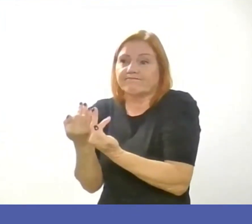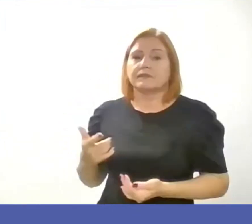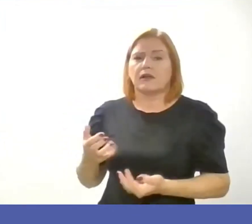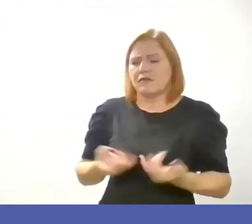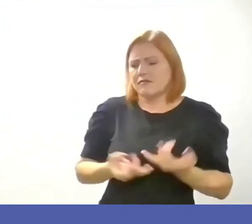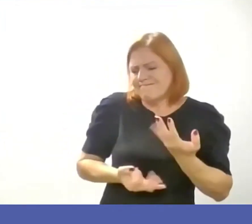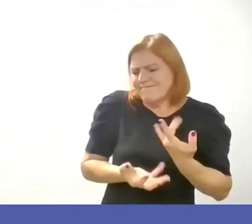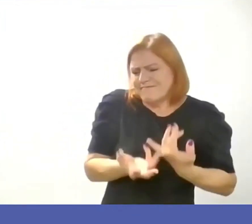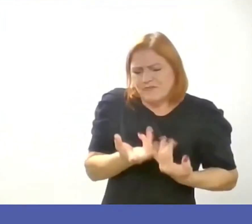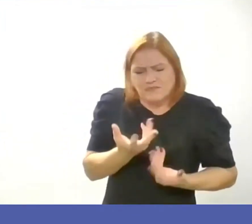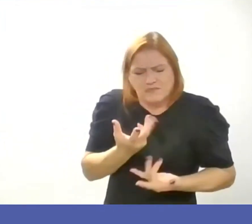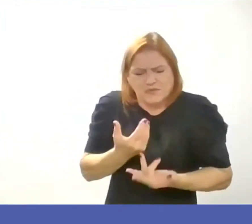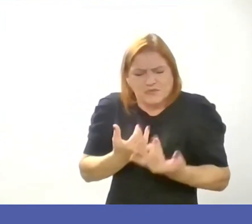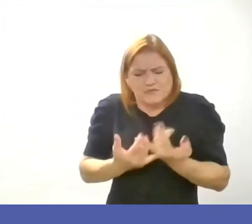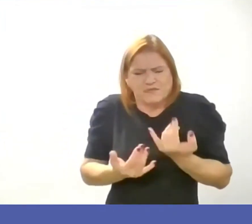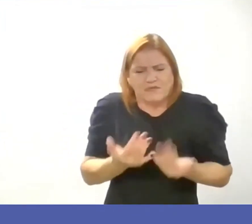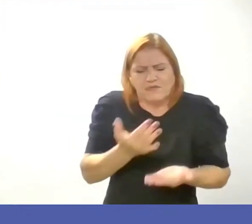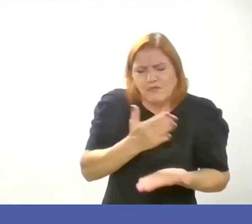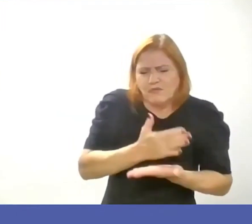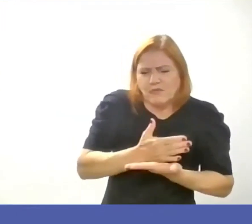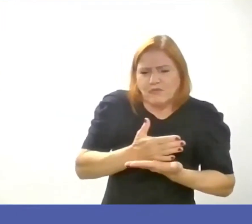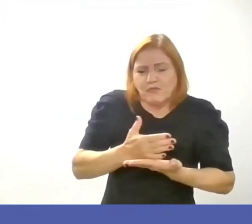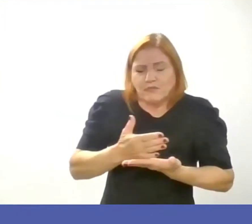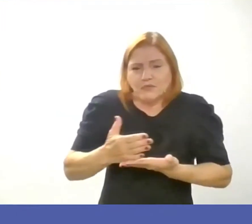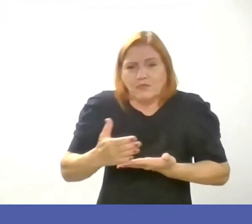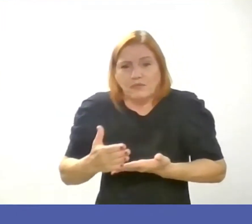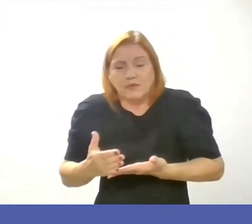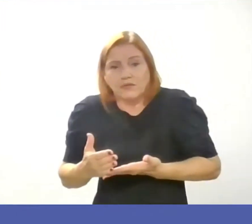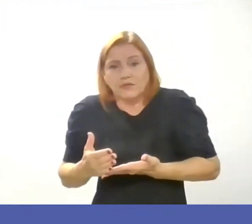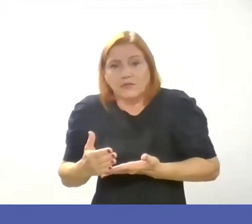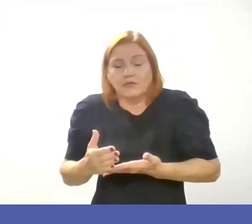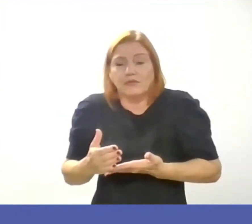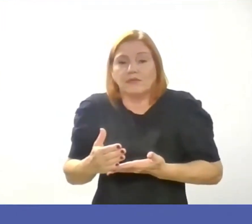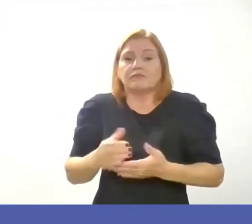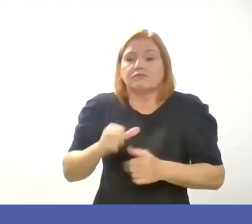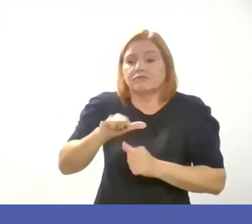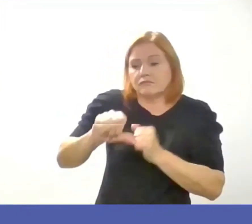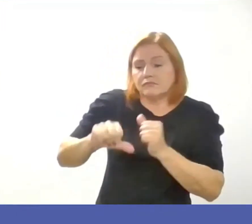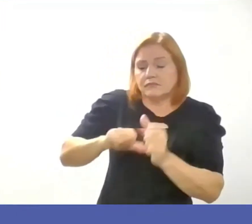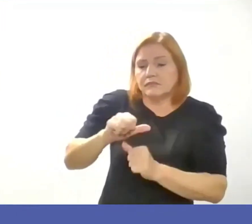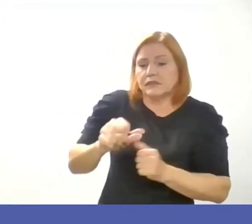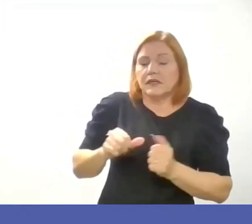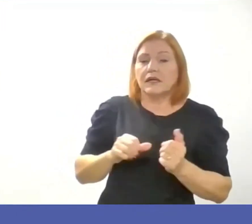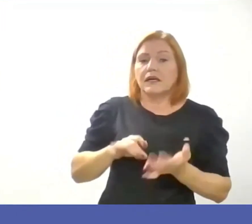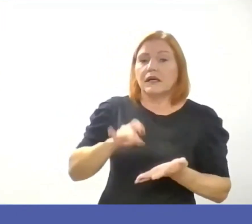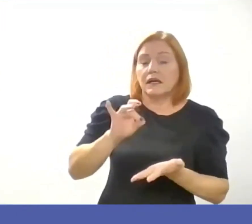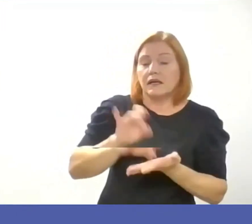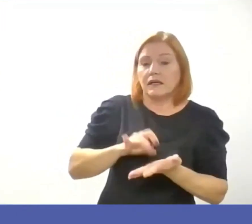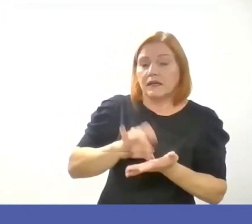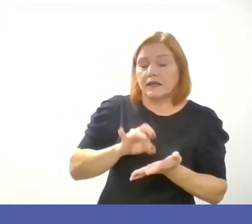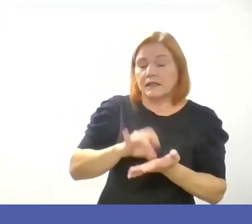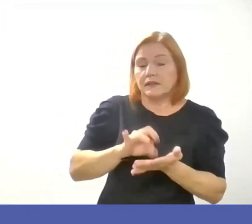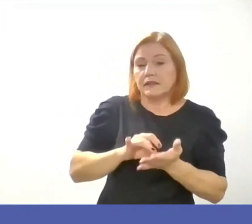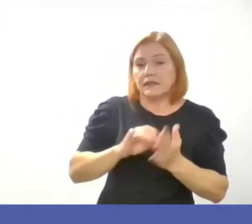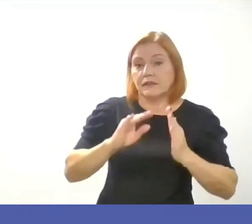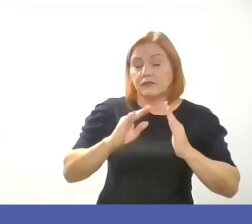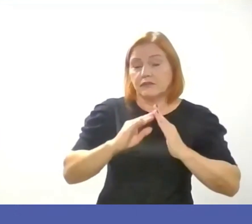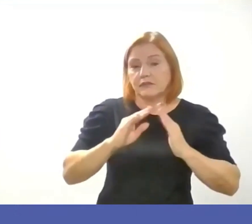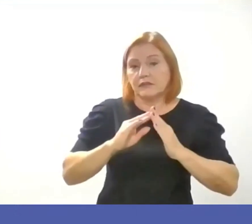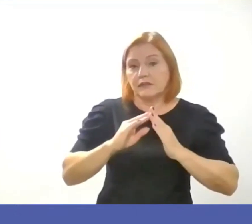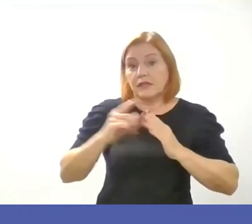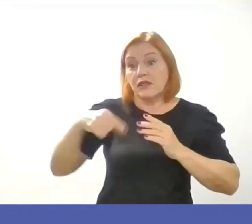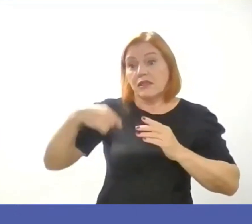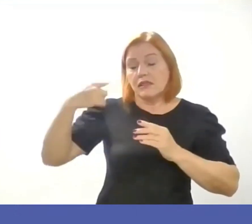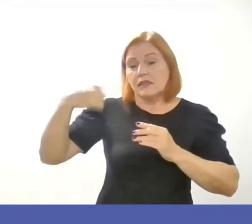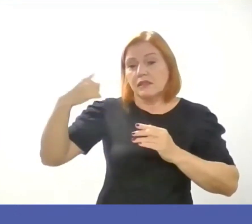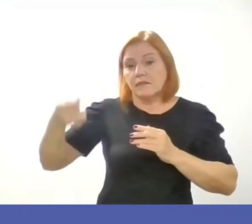restaurar a realidade da igreja. E depois disso surgiram os irmãos unidos. E depois